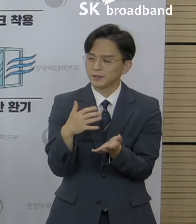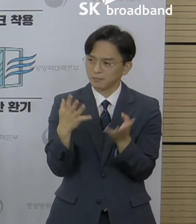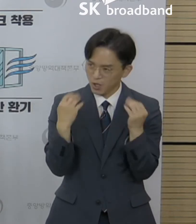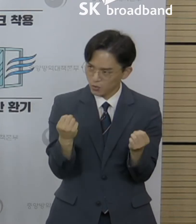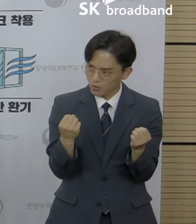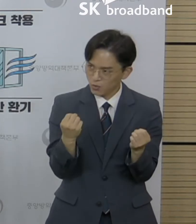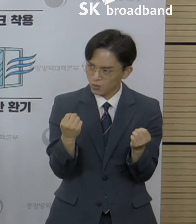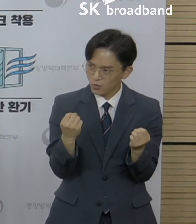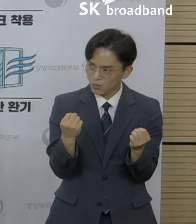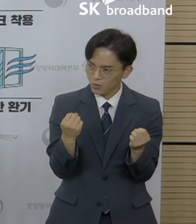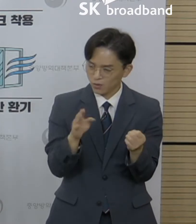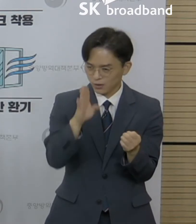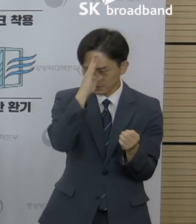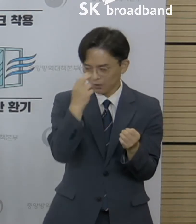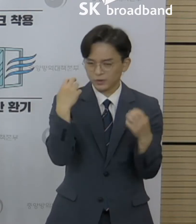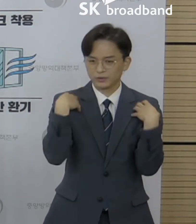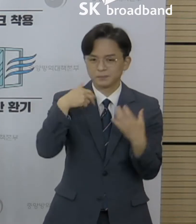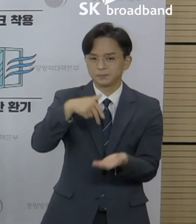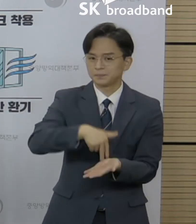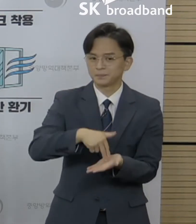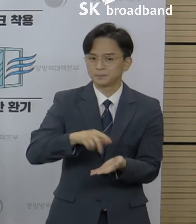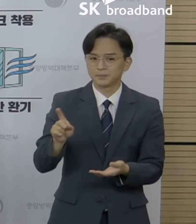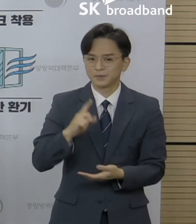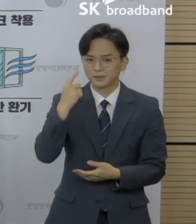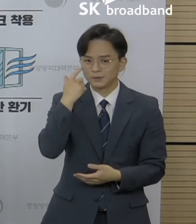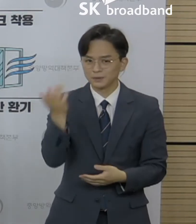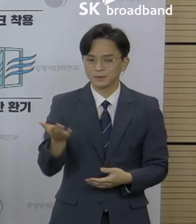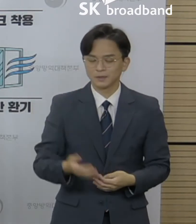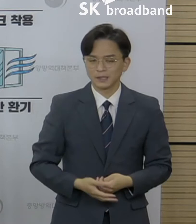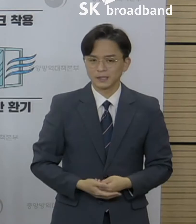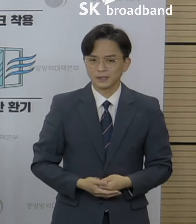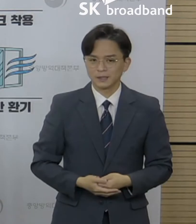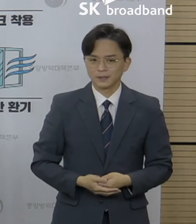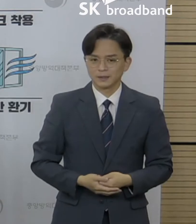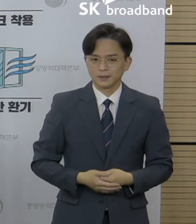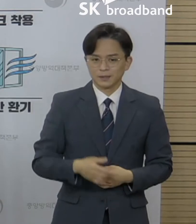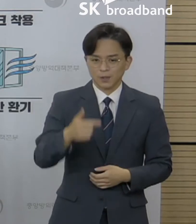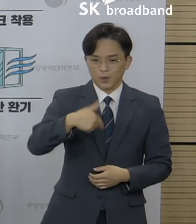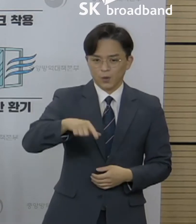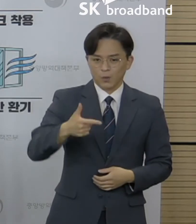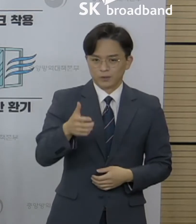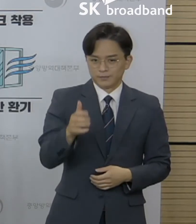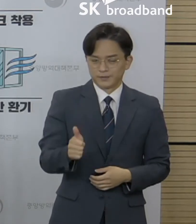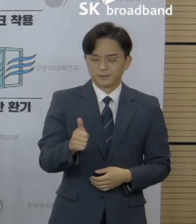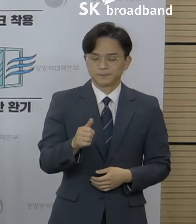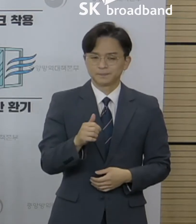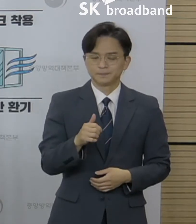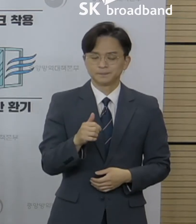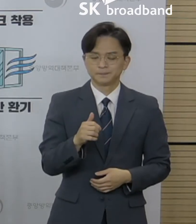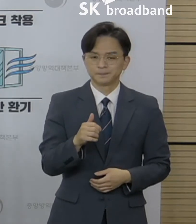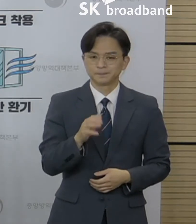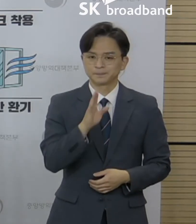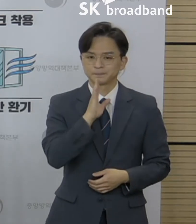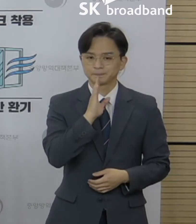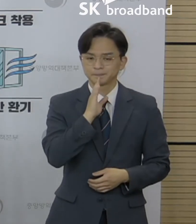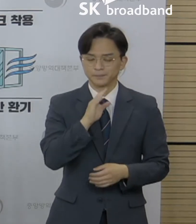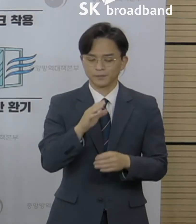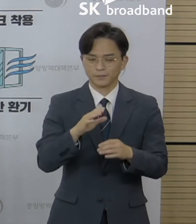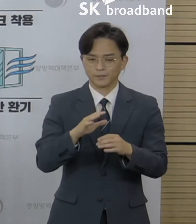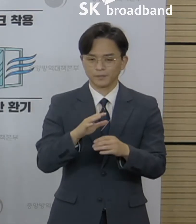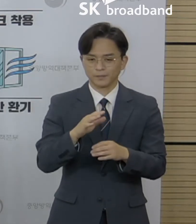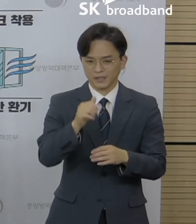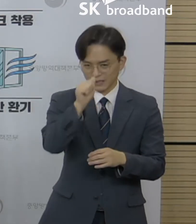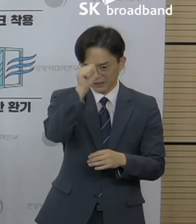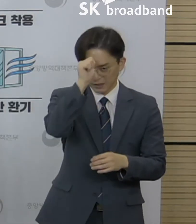있는지 설명해달라는 질문이 있습니다. 네, 현재 델타 변이 그 속칭 이제